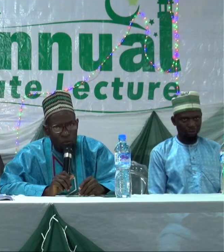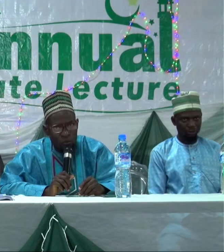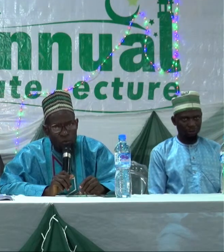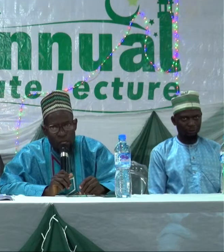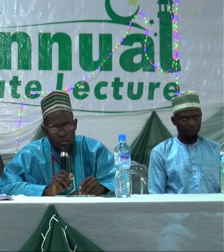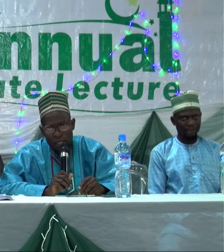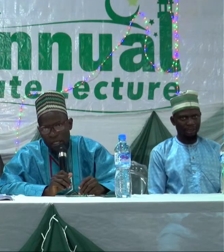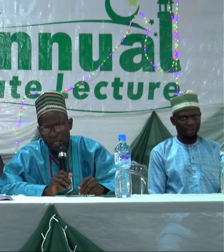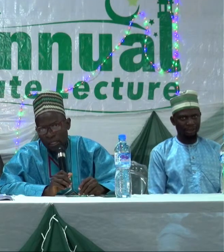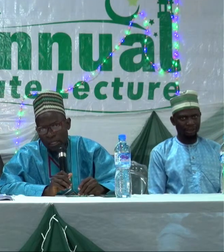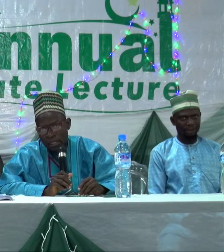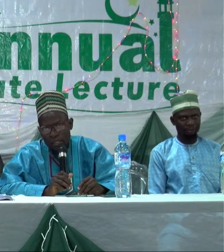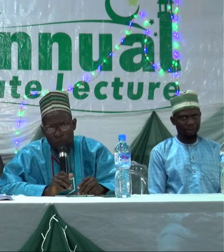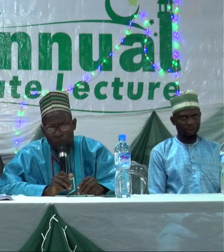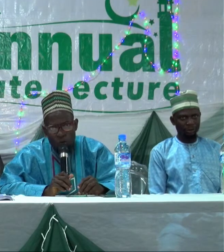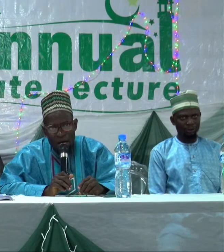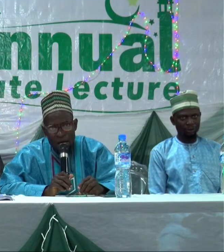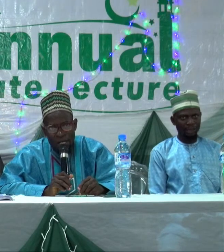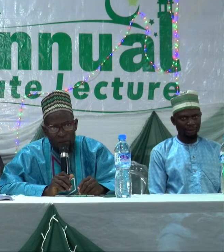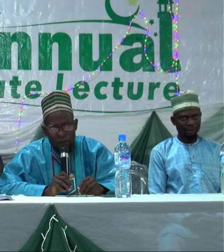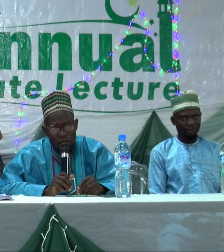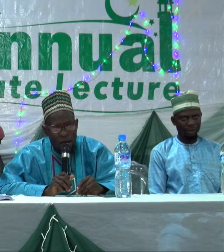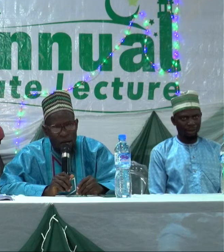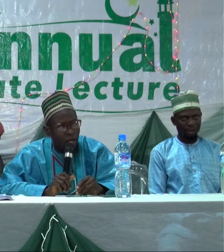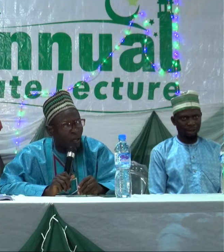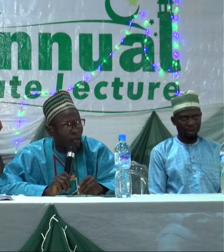المغضوب عليهم ولا